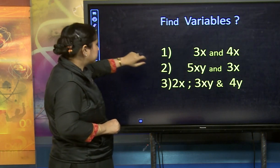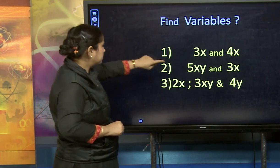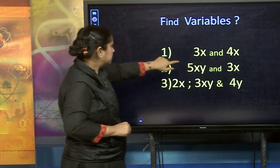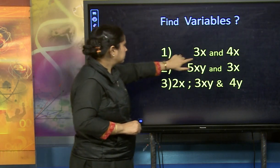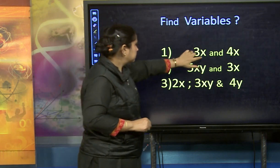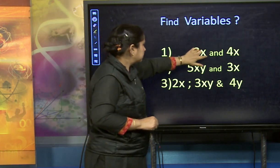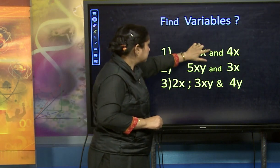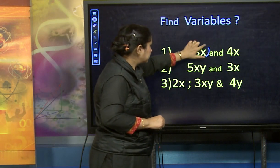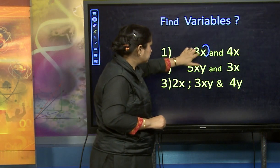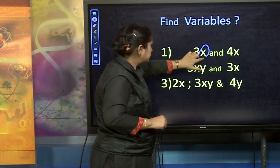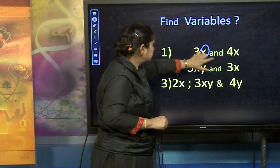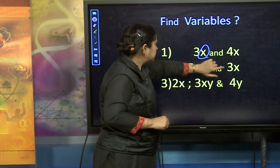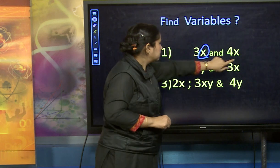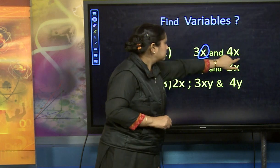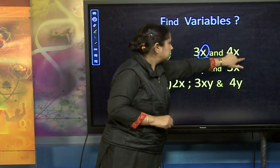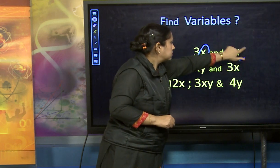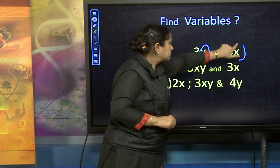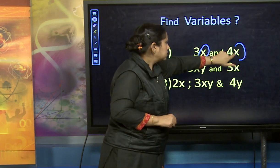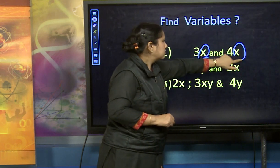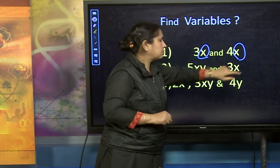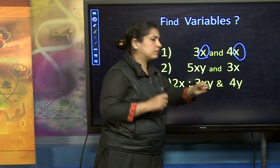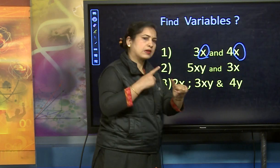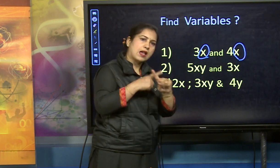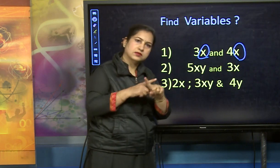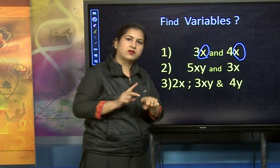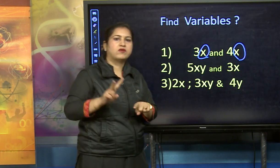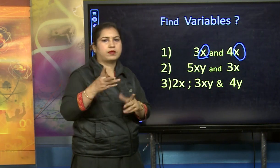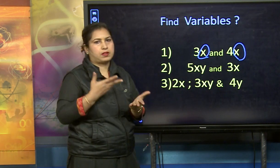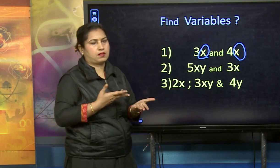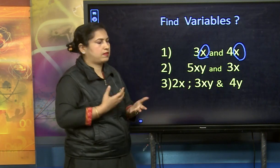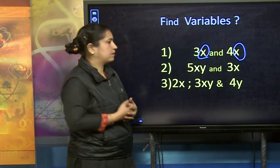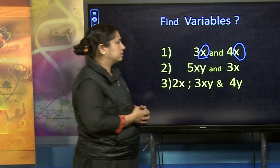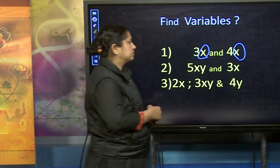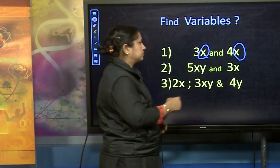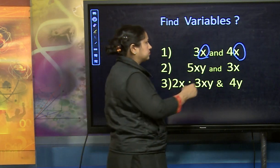शब्द एक्स यह व्यक्ति समाज अवेलेबल है